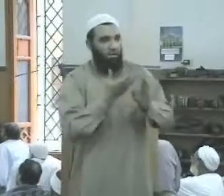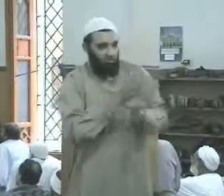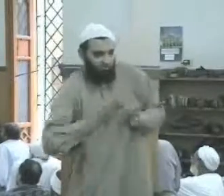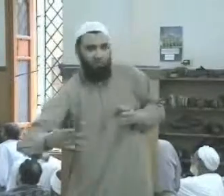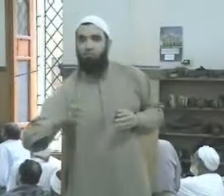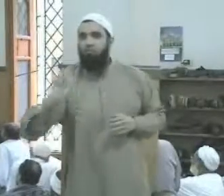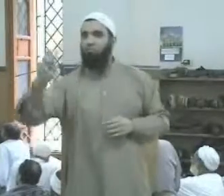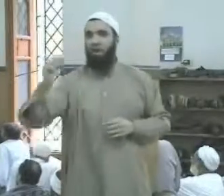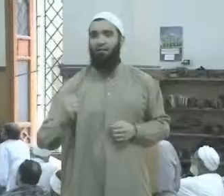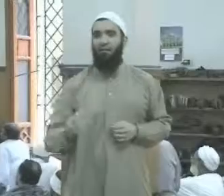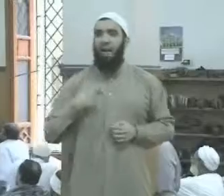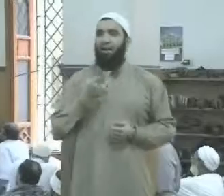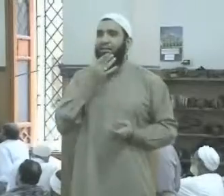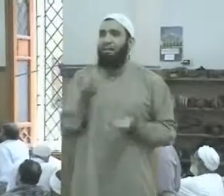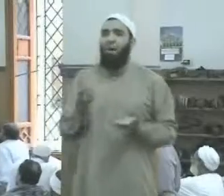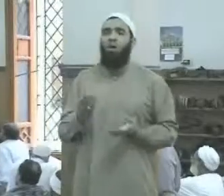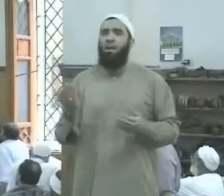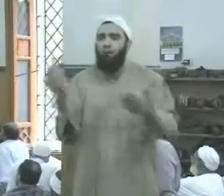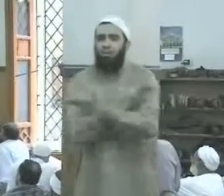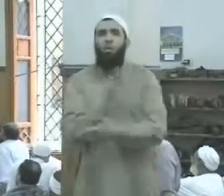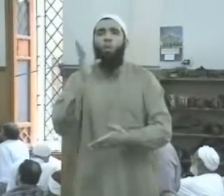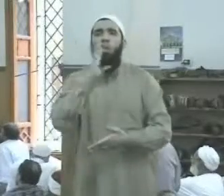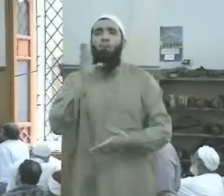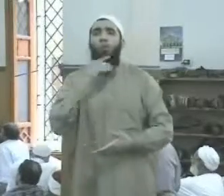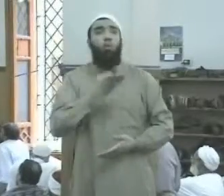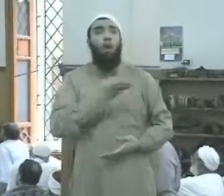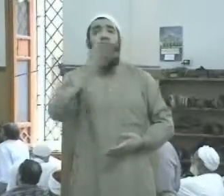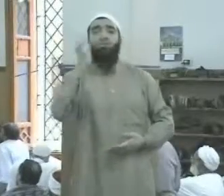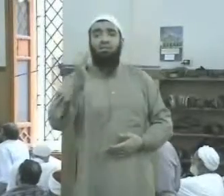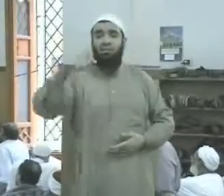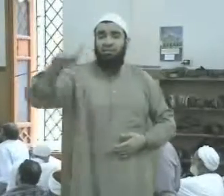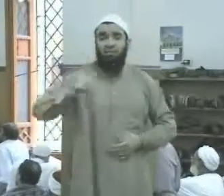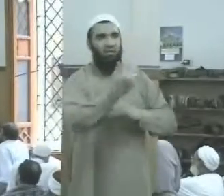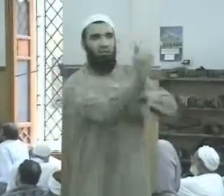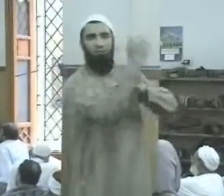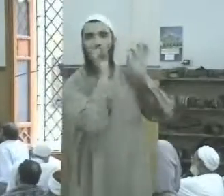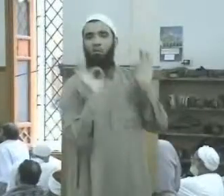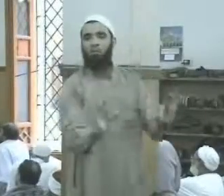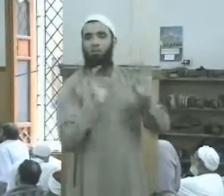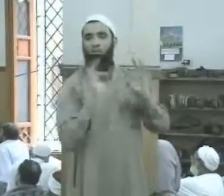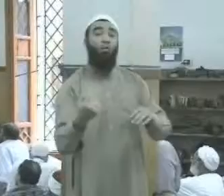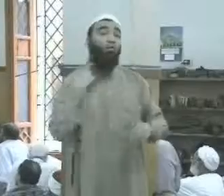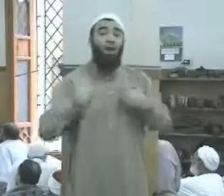ويعيشون عادة على مجتمعاتهم. فكيف كان القائد